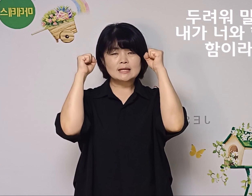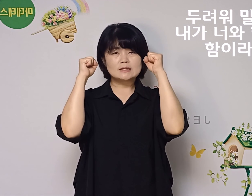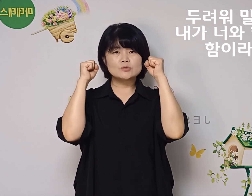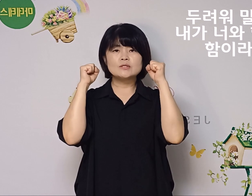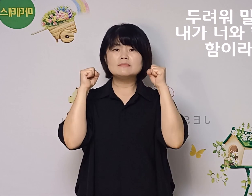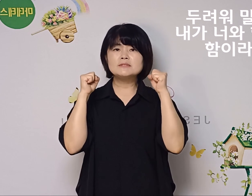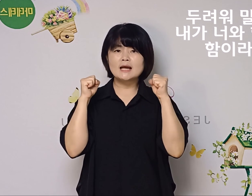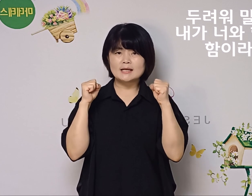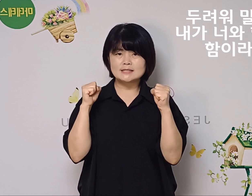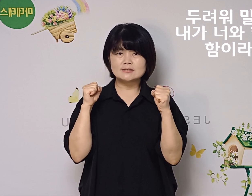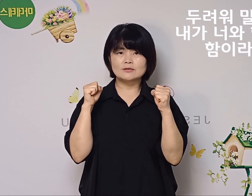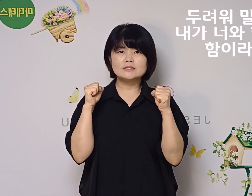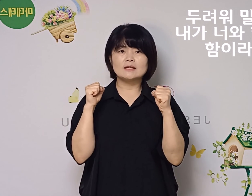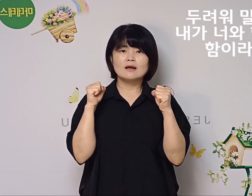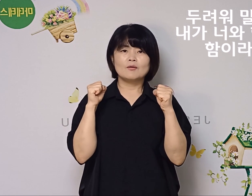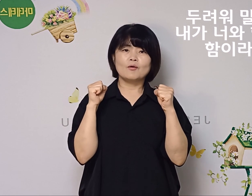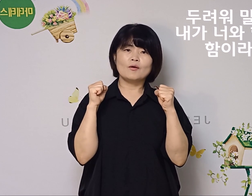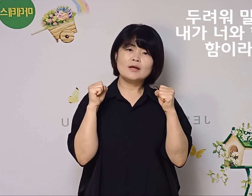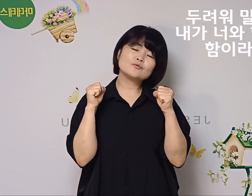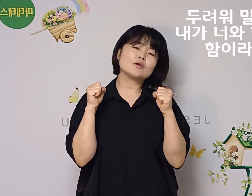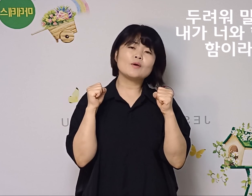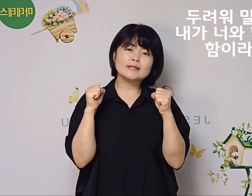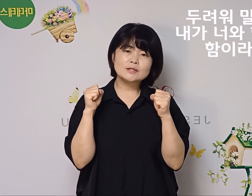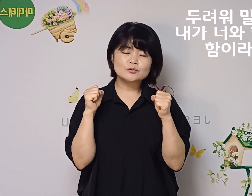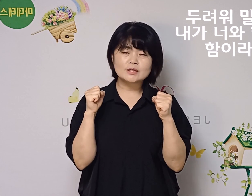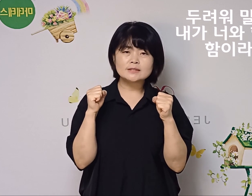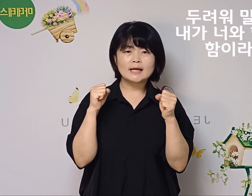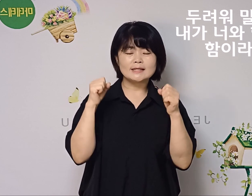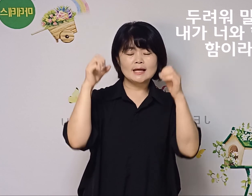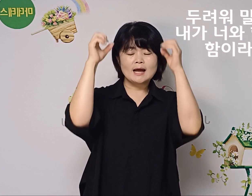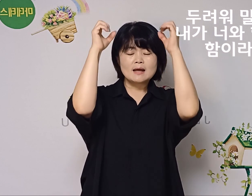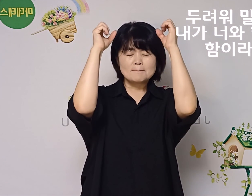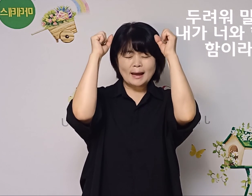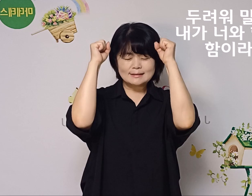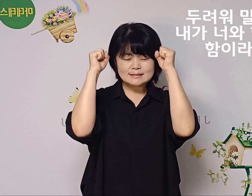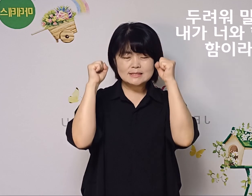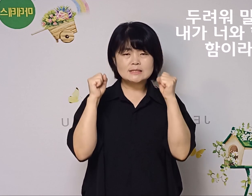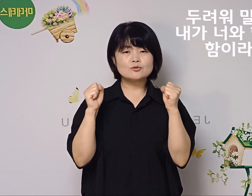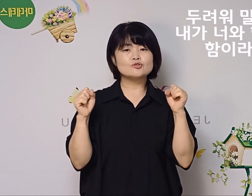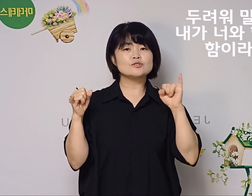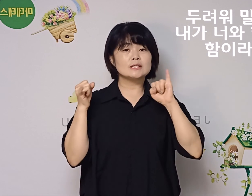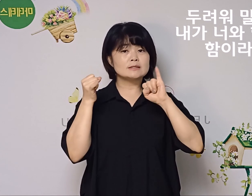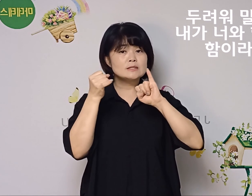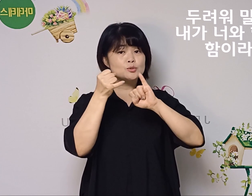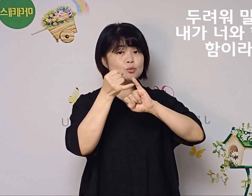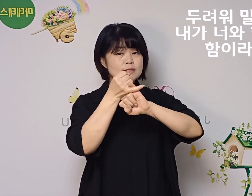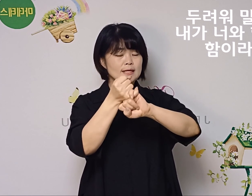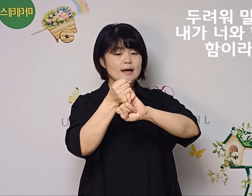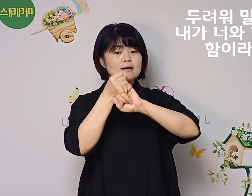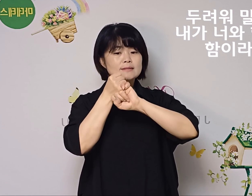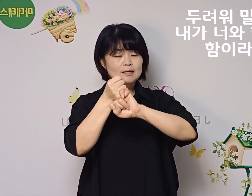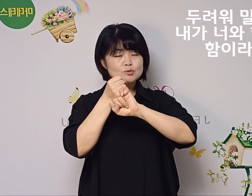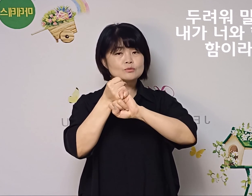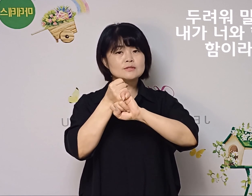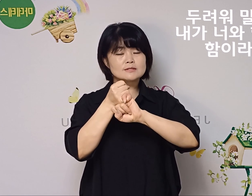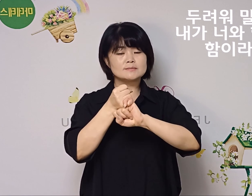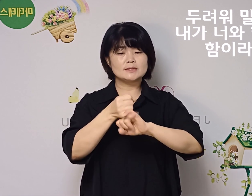마찬가지로 임재하시는 거는 해도 되고 안 해도 되는 게 아니라 반드시 이루어진다는 뜻으로 제가 약속을 넣습니다.